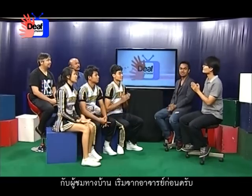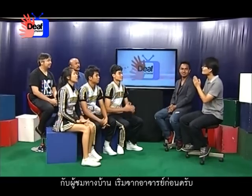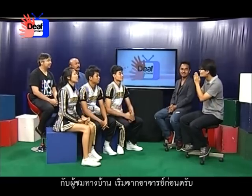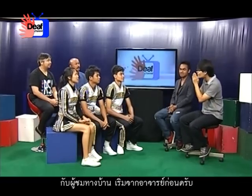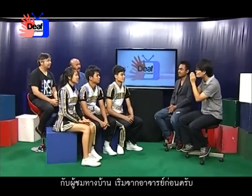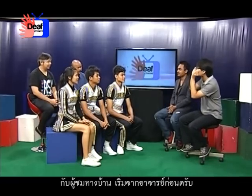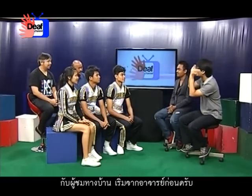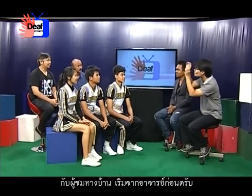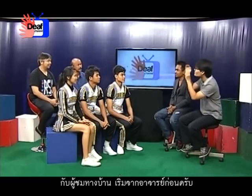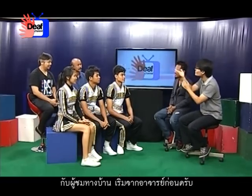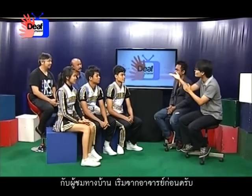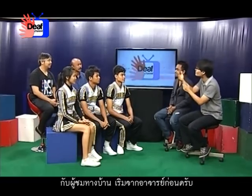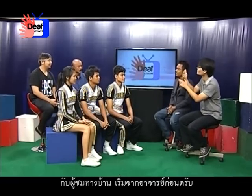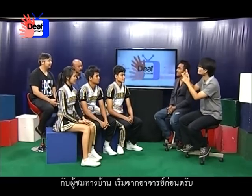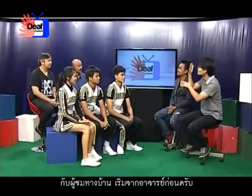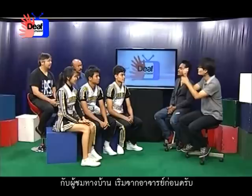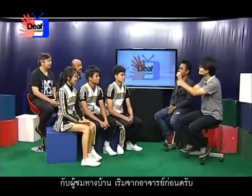เริ่มที่อาจารย์ก่อนเลยได้เลยครับ